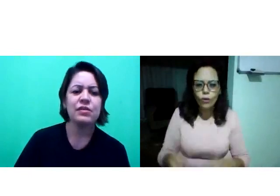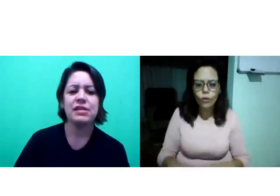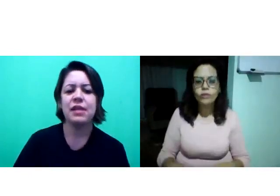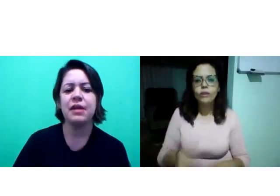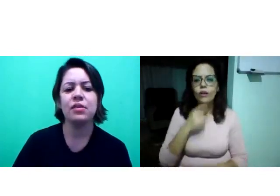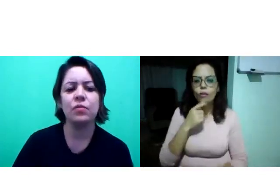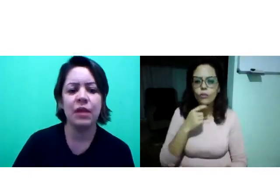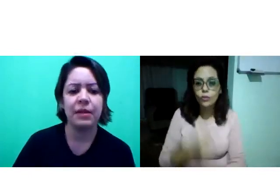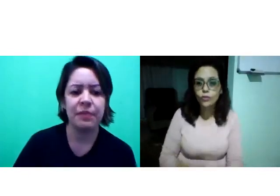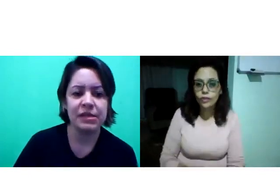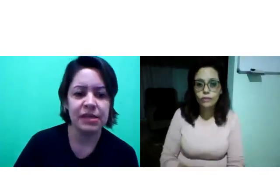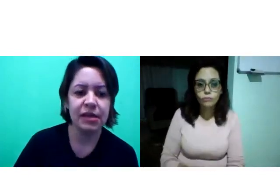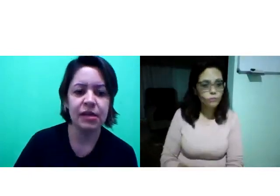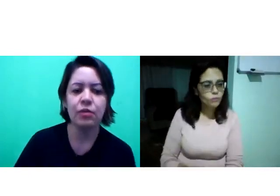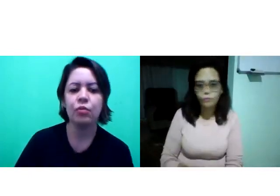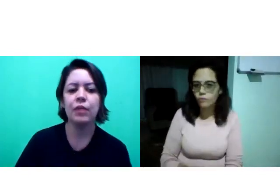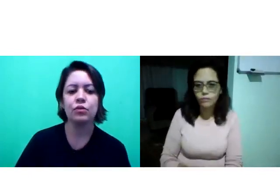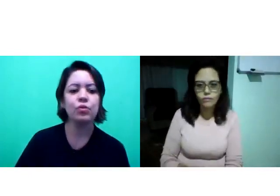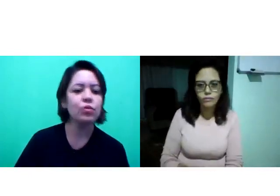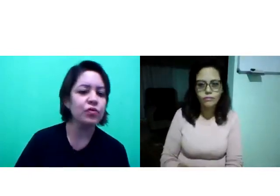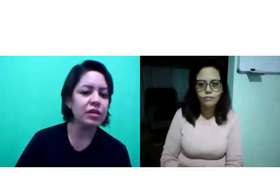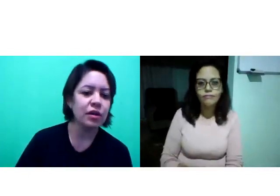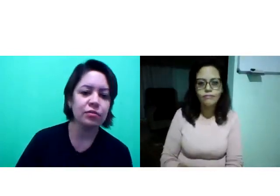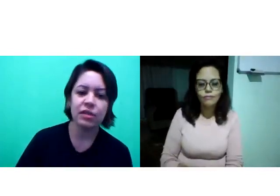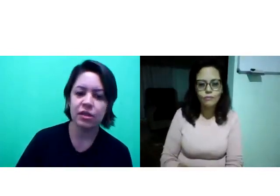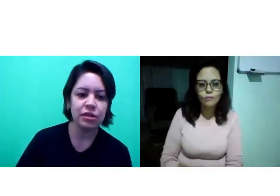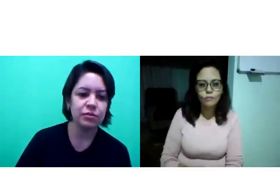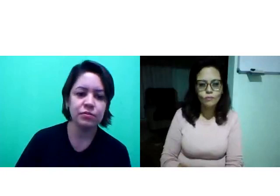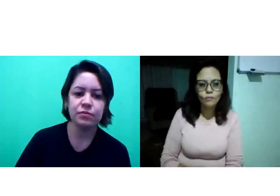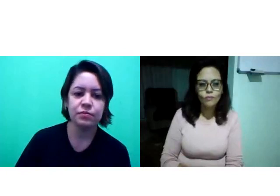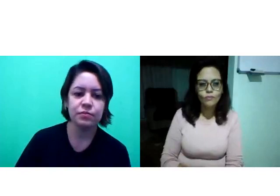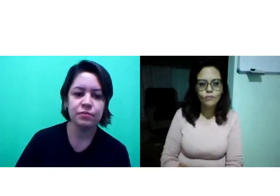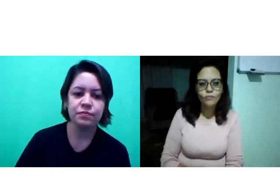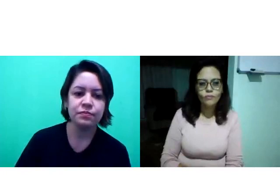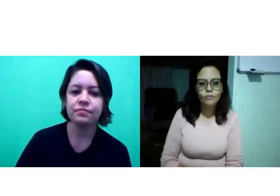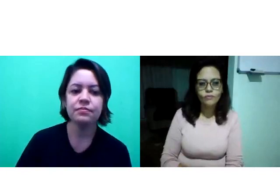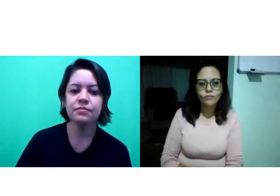vocês têm mais alguma questão, alguma dúvida ou não?